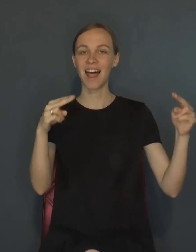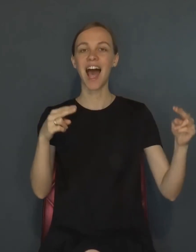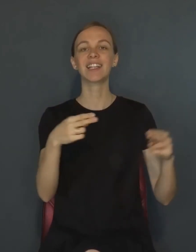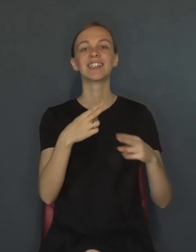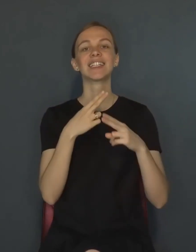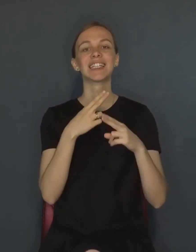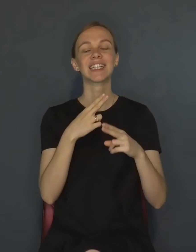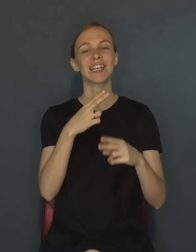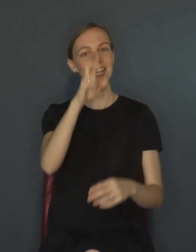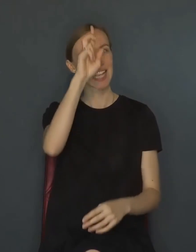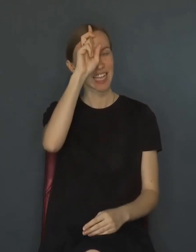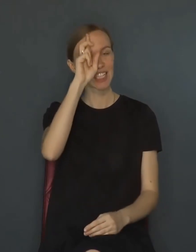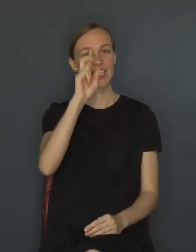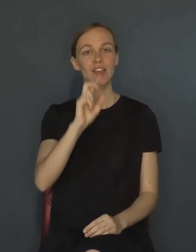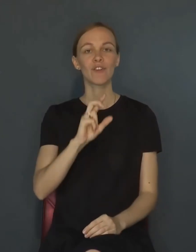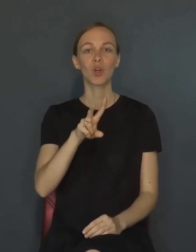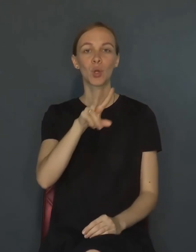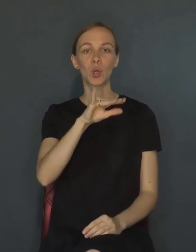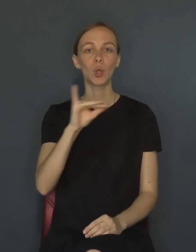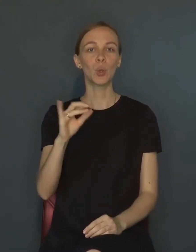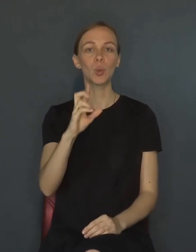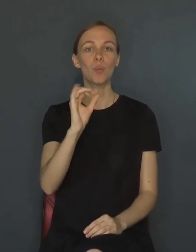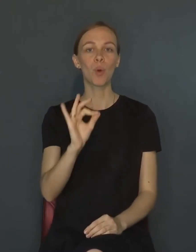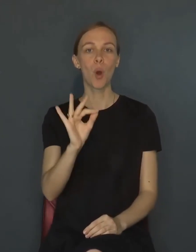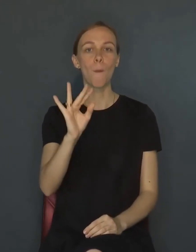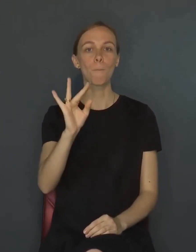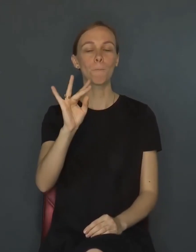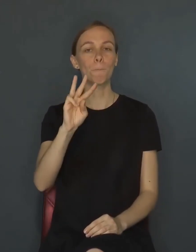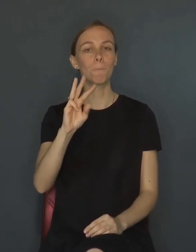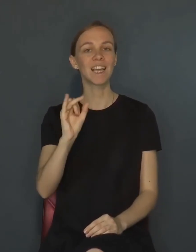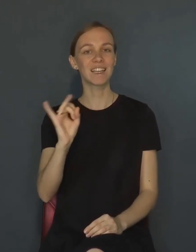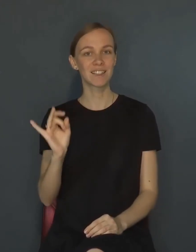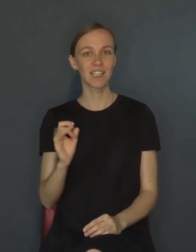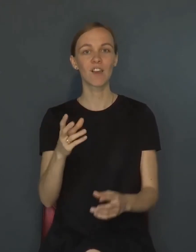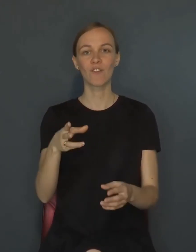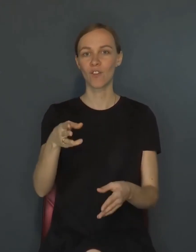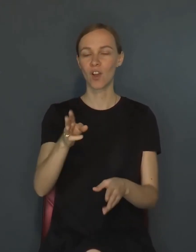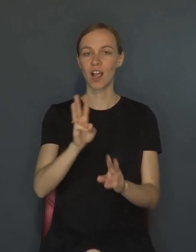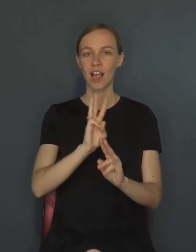у класичному стилі другої половини 18 століття.